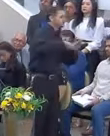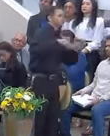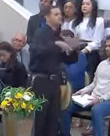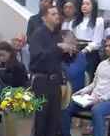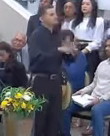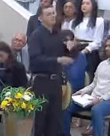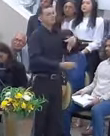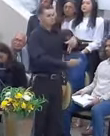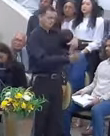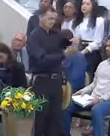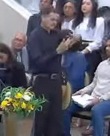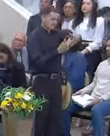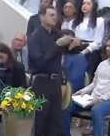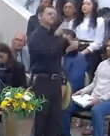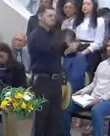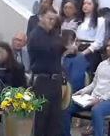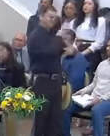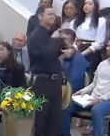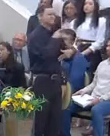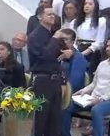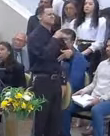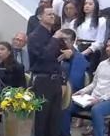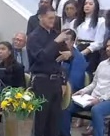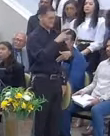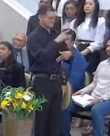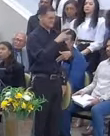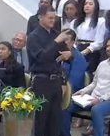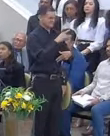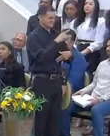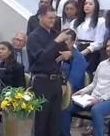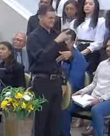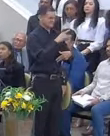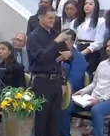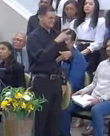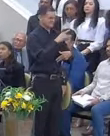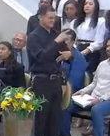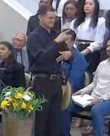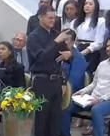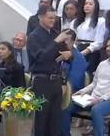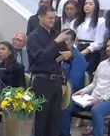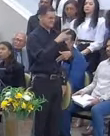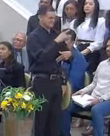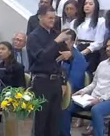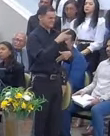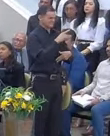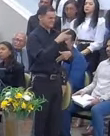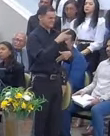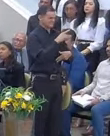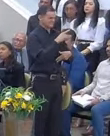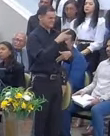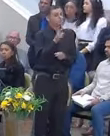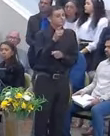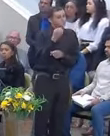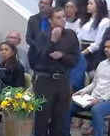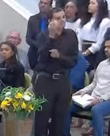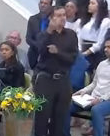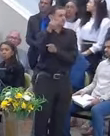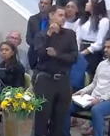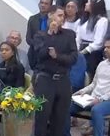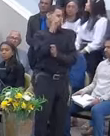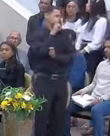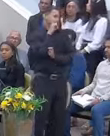for para a Europa, você pode observar que a fé em Deus, ela já caiu. For para os Estados Unidos, ela